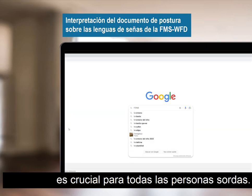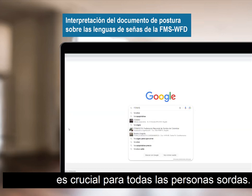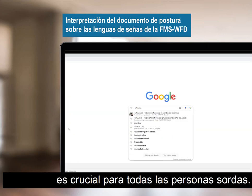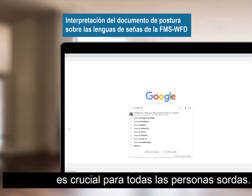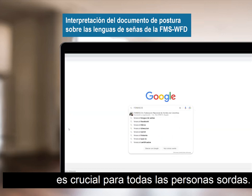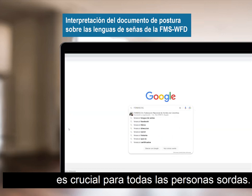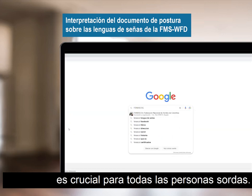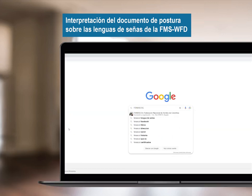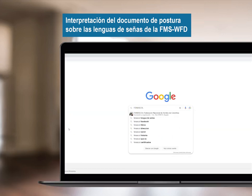sordas.